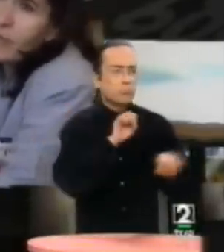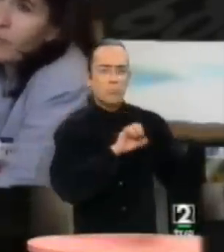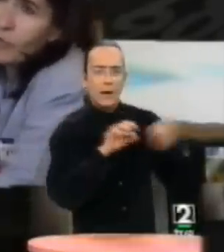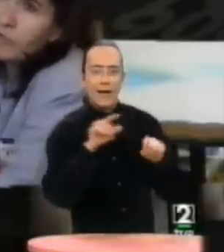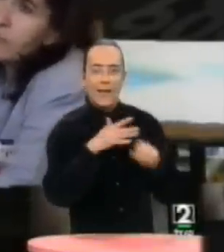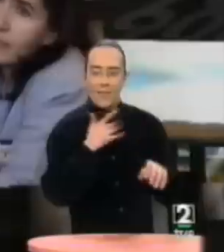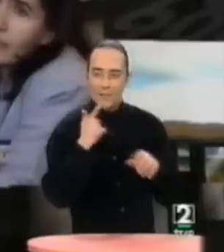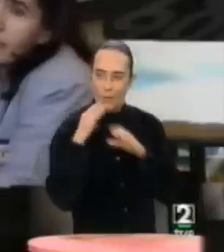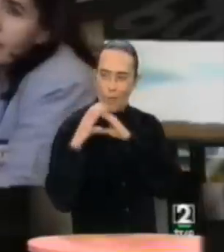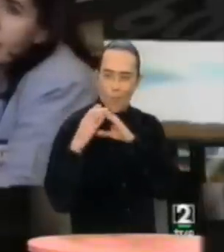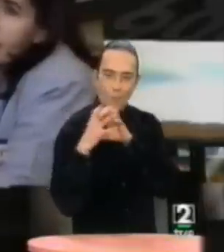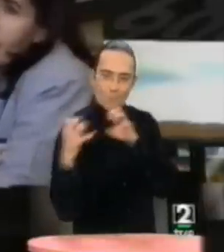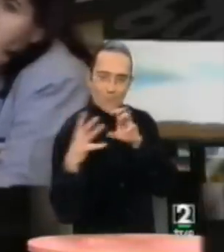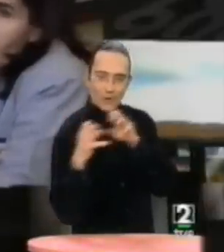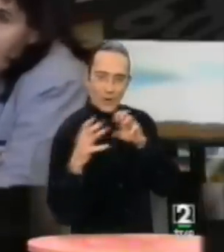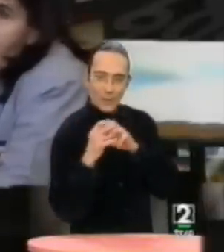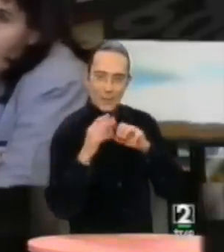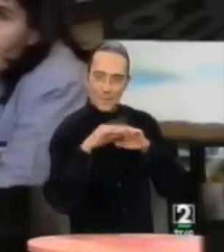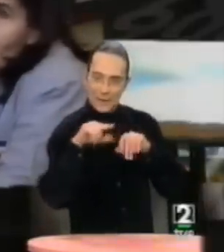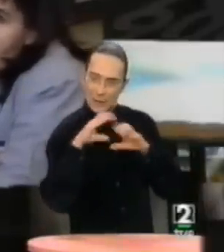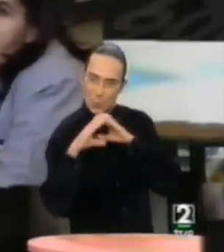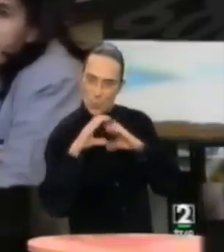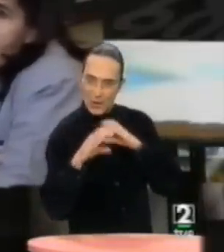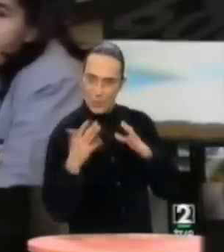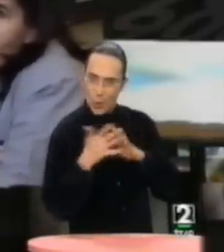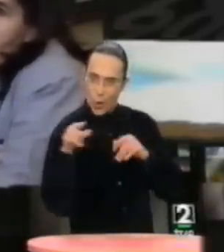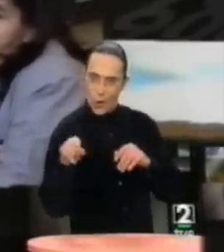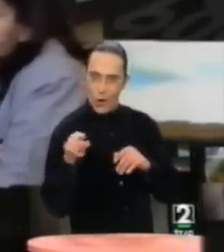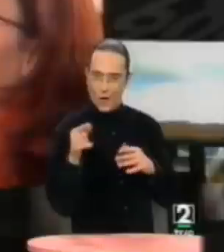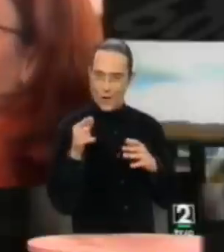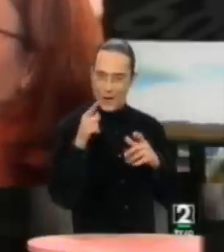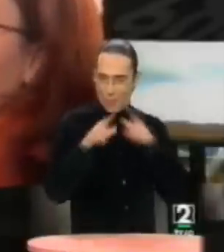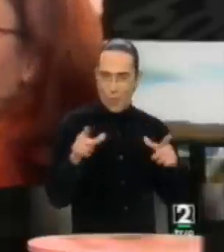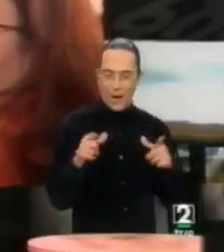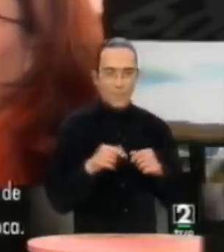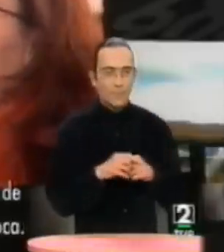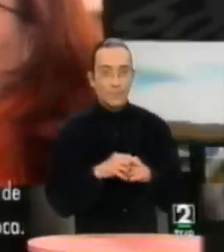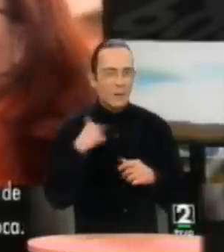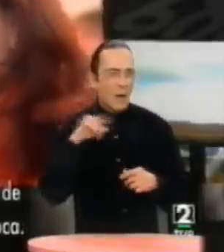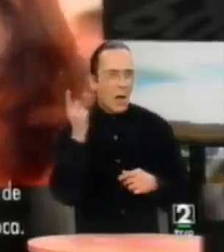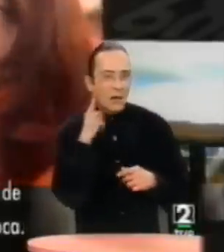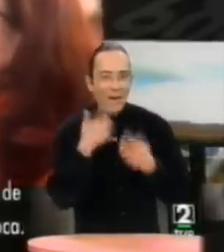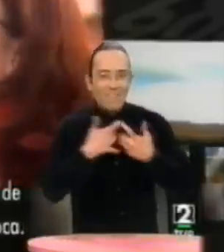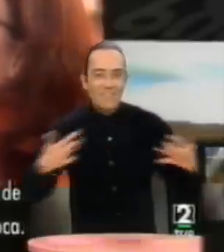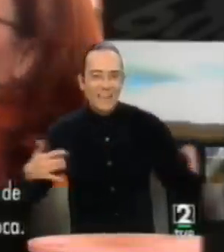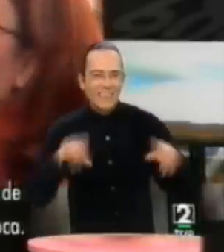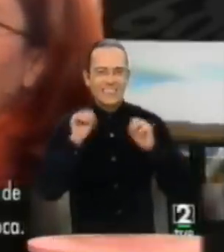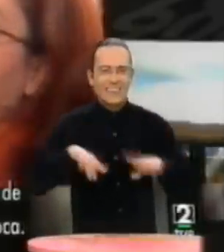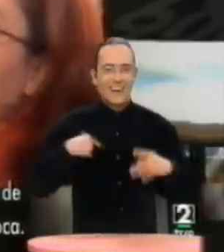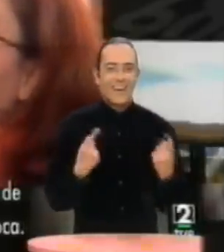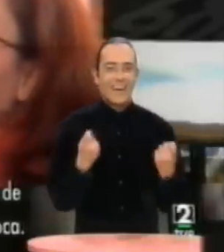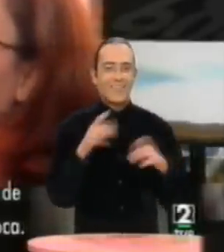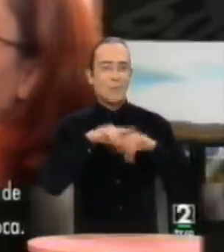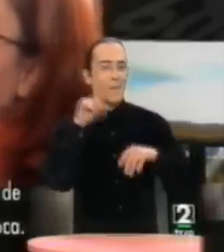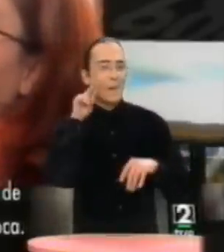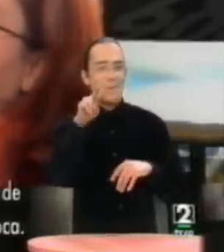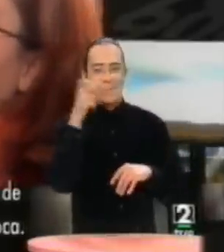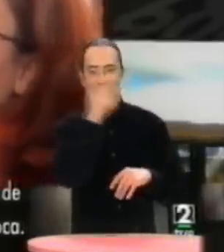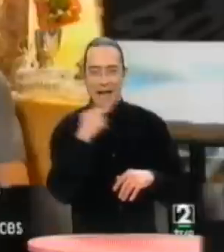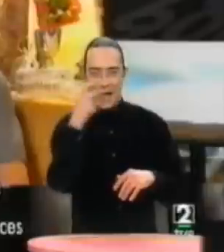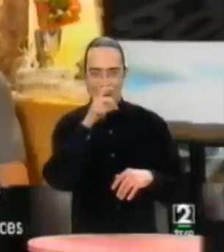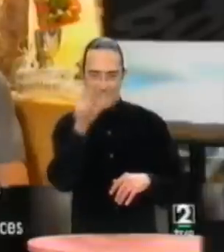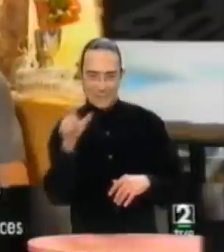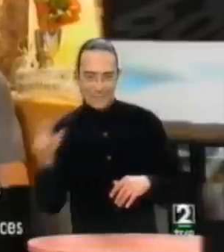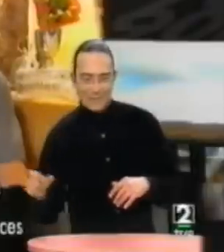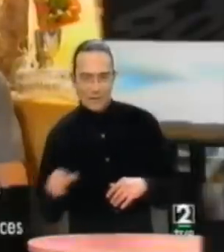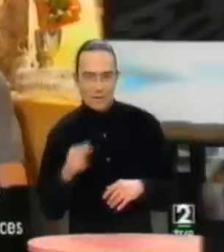una interacción en la comunicación con él, en el lenguaje. Oiga, frases, necesidad de mirar al personado, Cam.